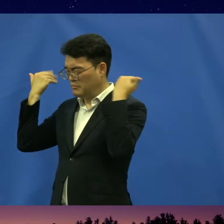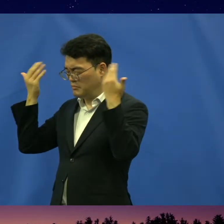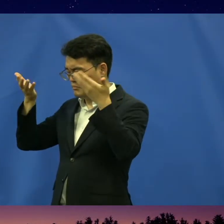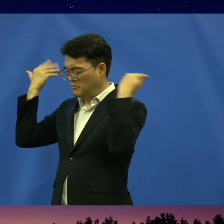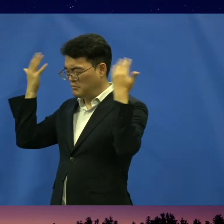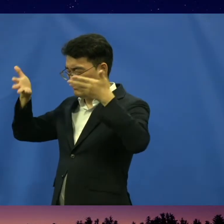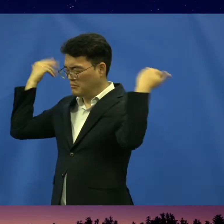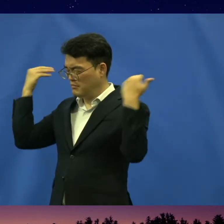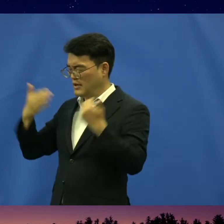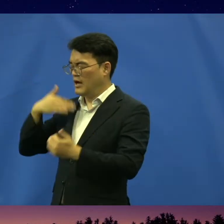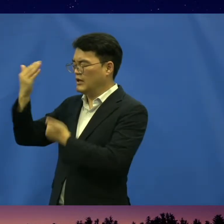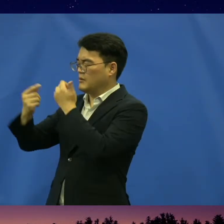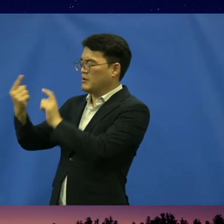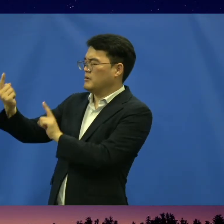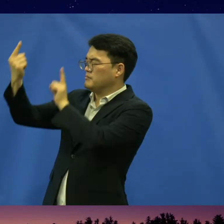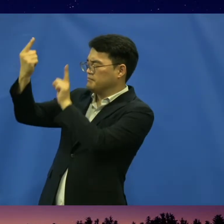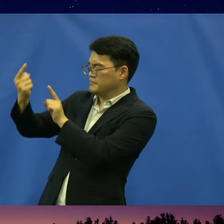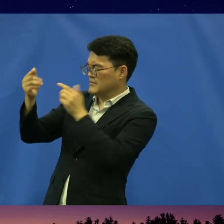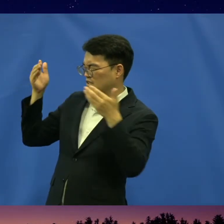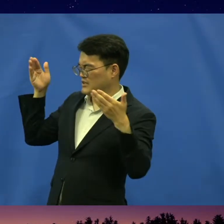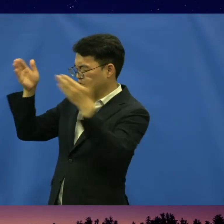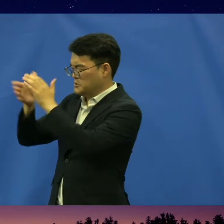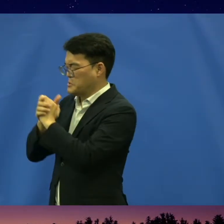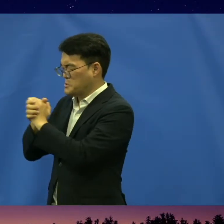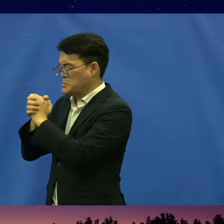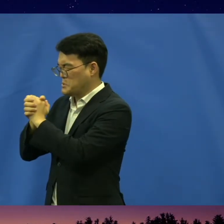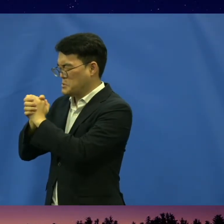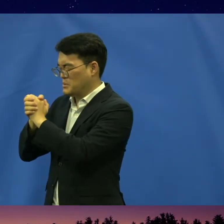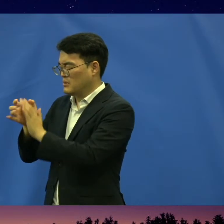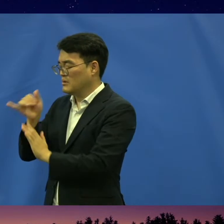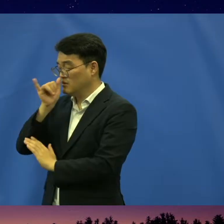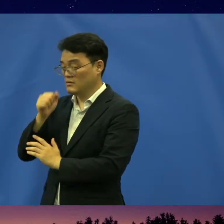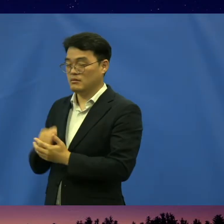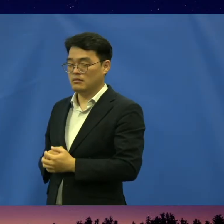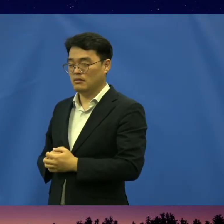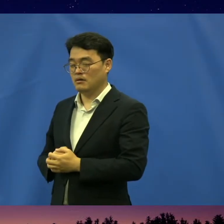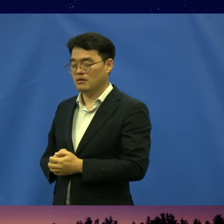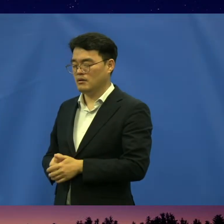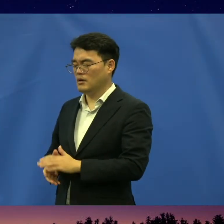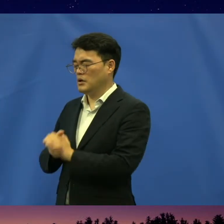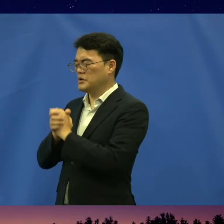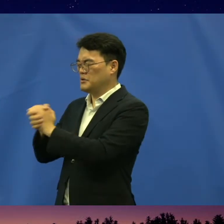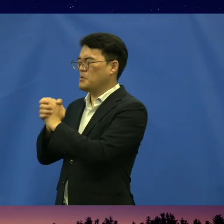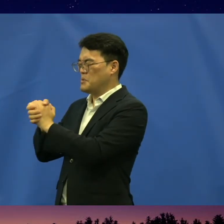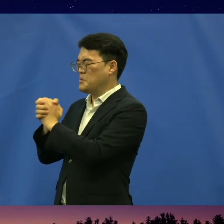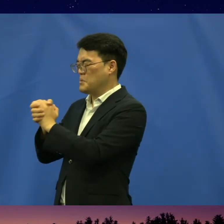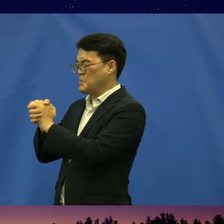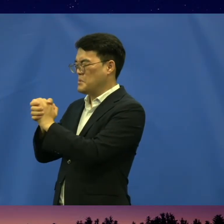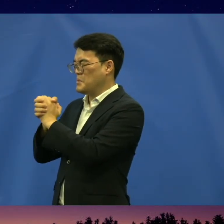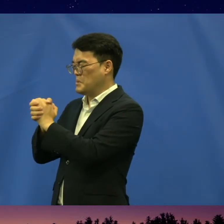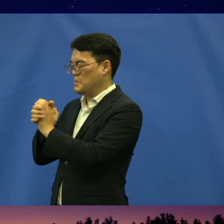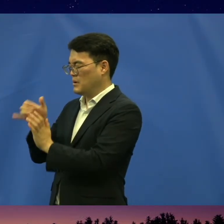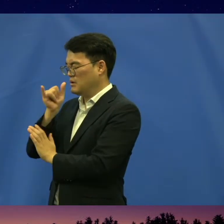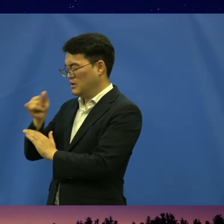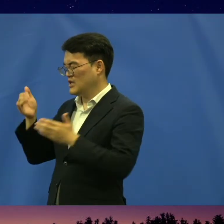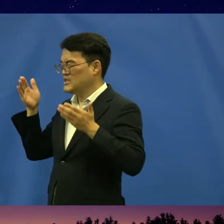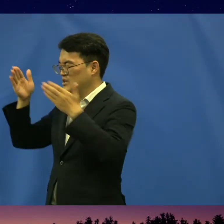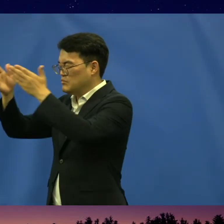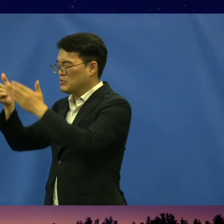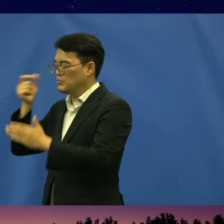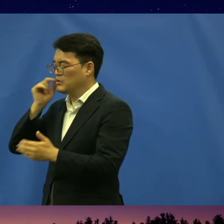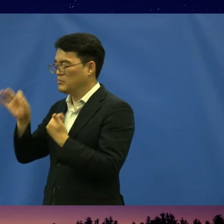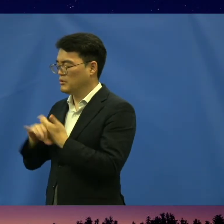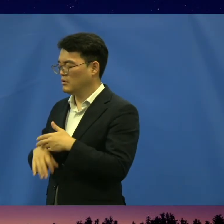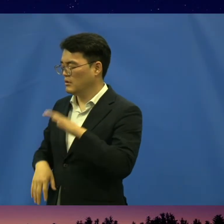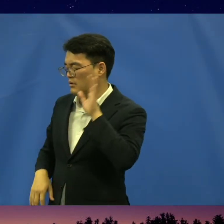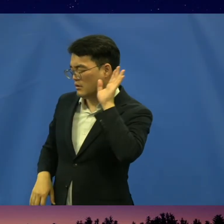기도 안에 빠져있는 게 몰입되어 있는 거예요. 그런데 이 몰입이 안 돼 있는 사람은 옆에 분 얘기도 듣고 옆에 분 기도도 듣고 아 이분